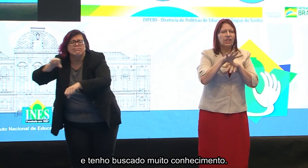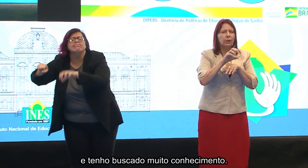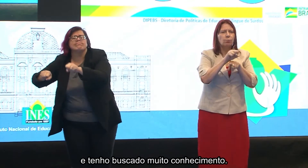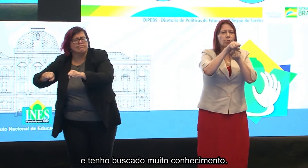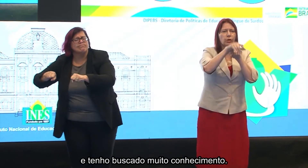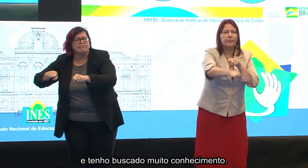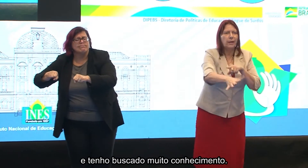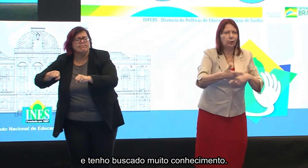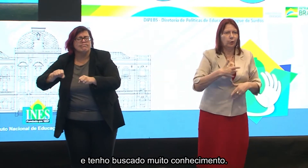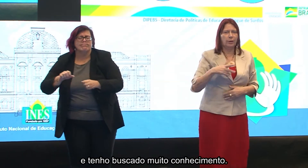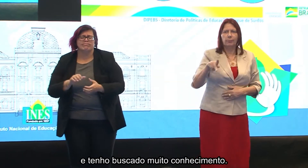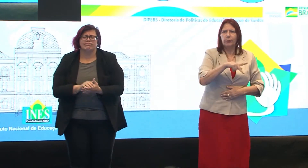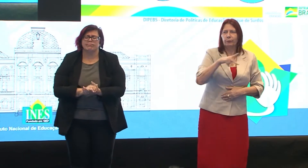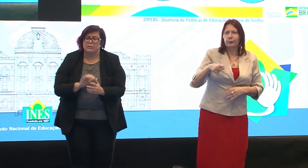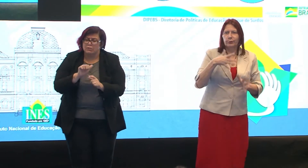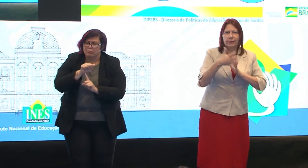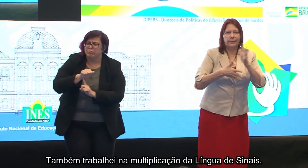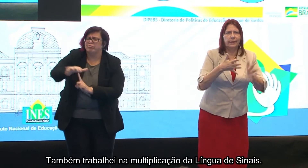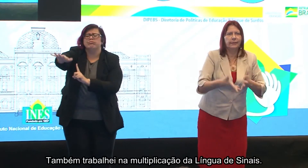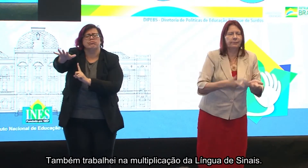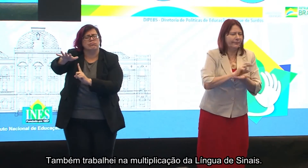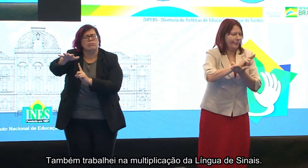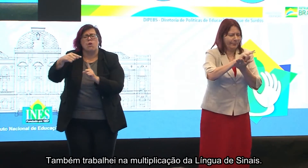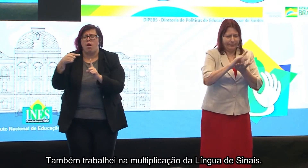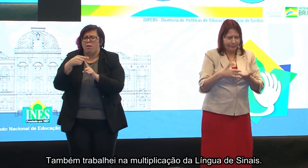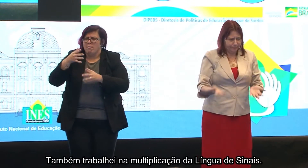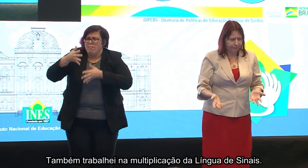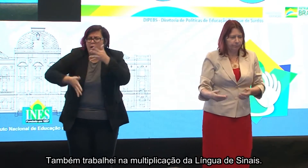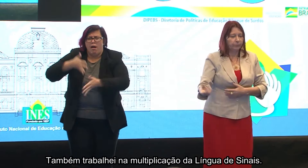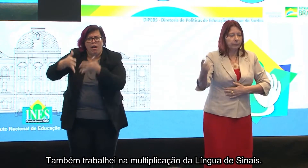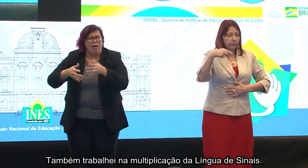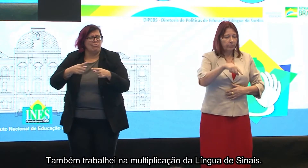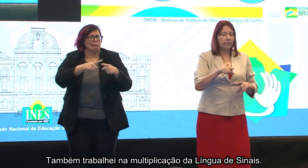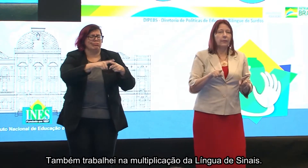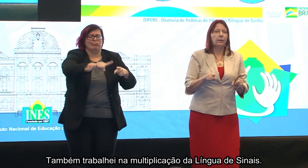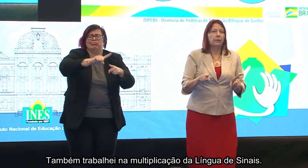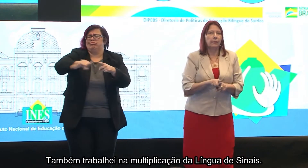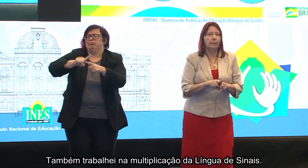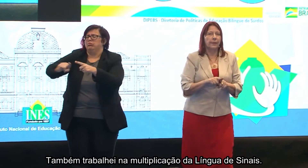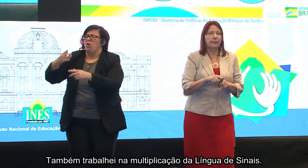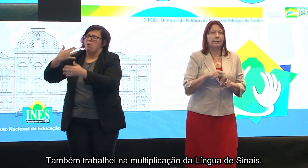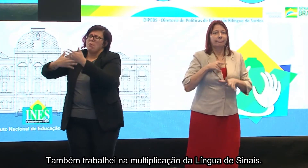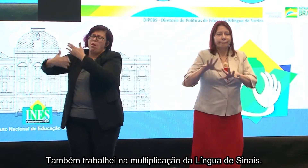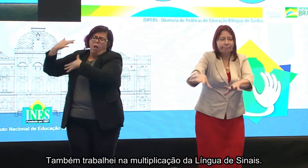muito conhecimento. Também trabalhei na questão da multiplicação da língua de sinais.